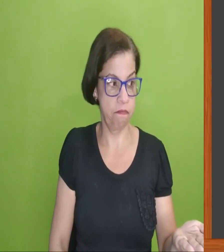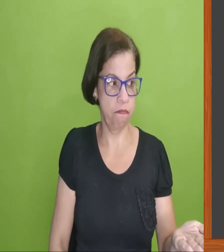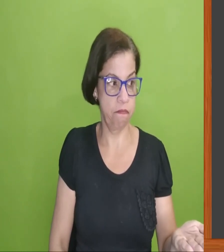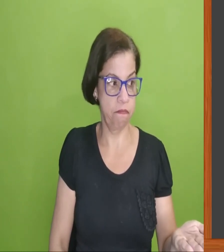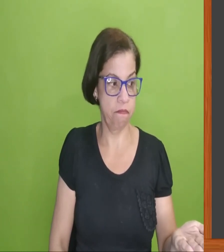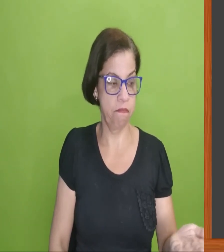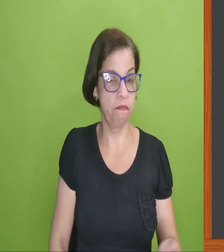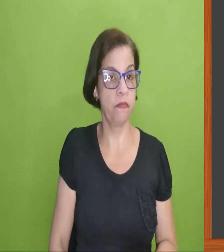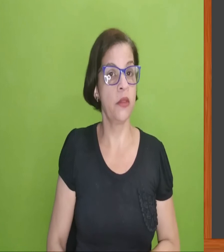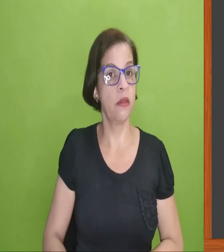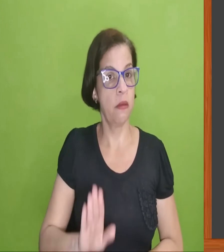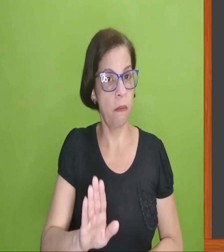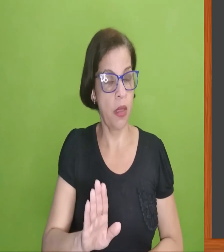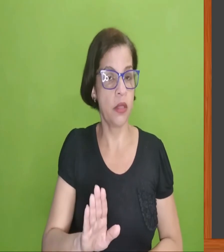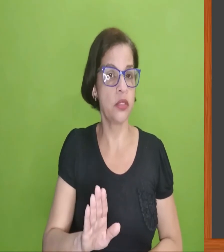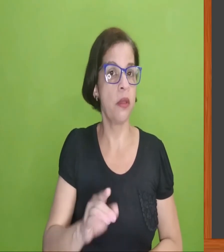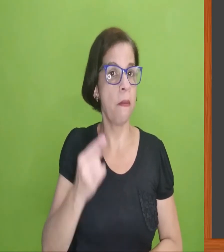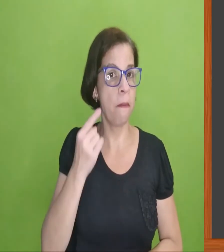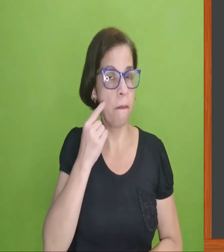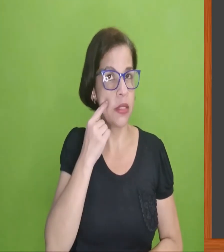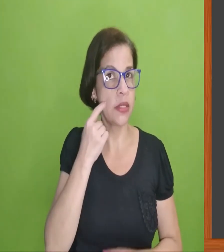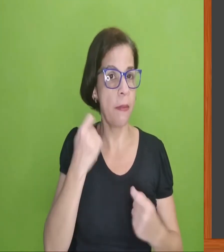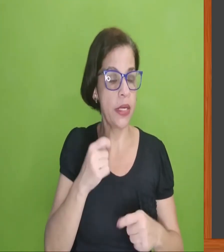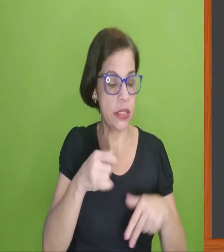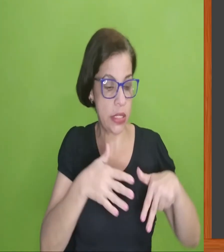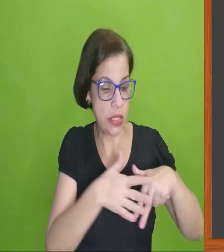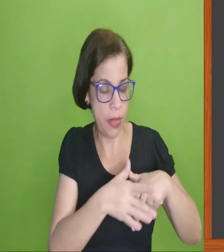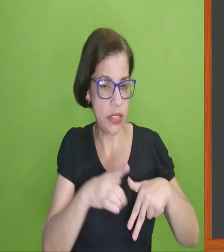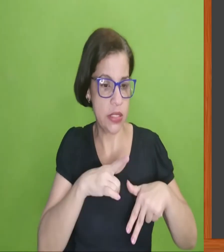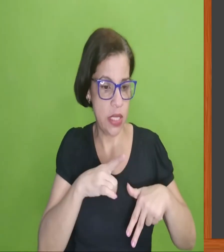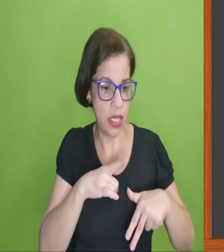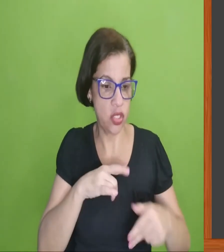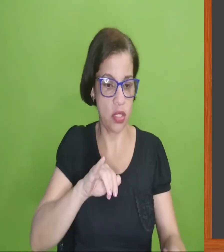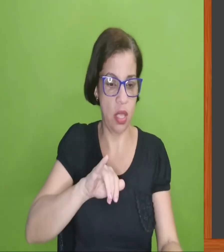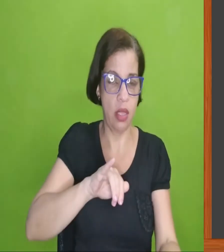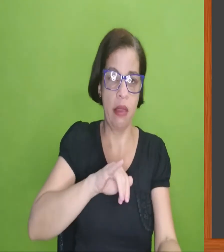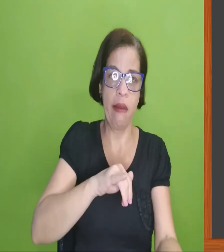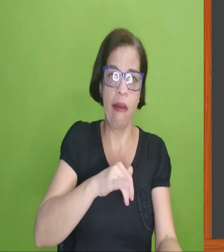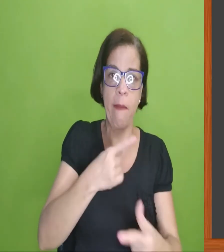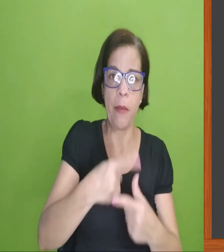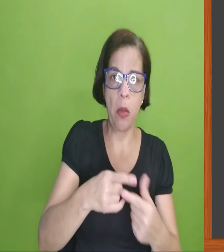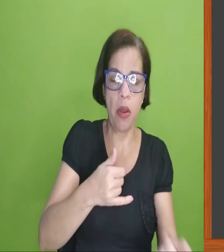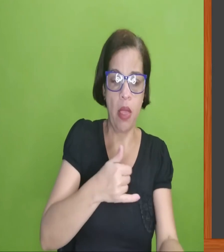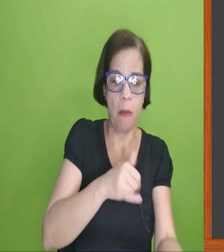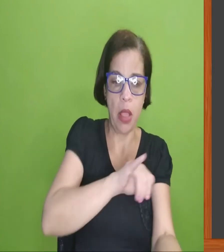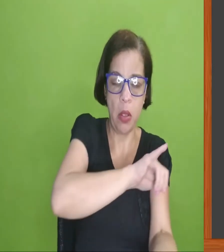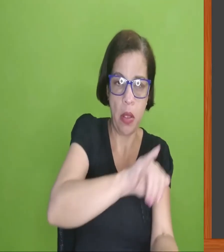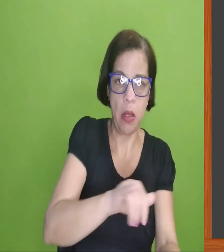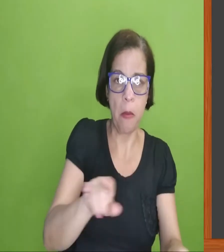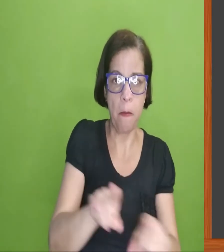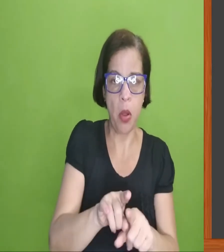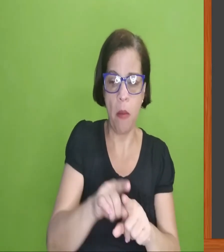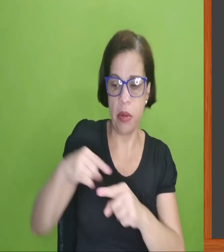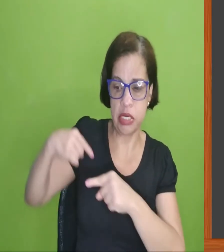ambos. Embora seja indispensável saber se o paciente apresenta dislipidemia primária, de origem genética em suas